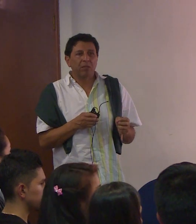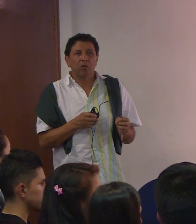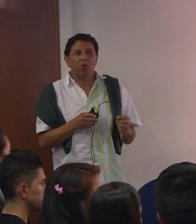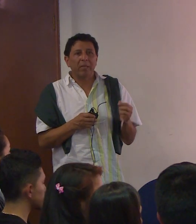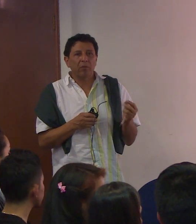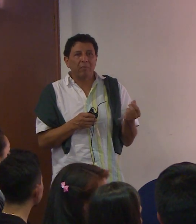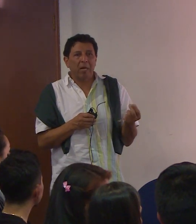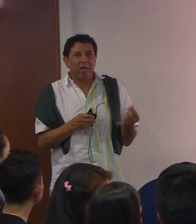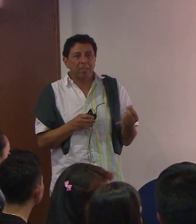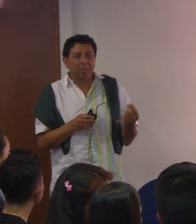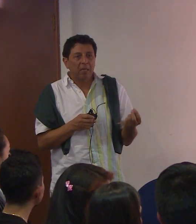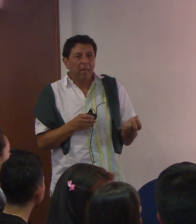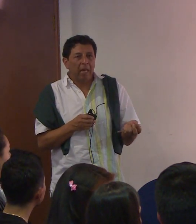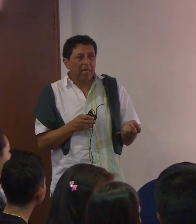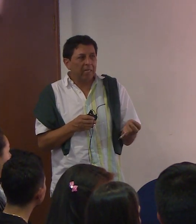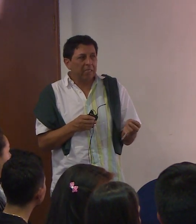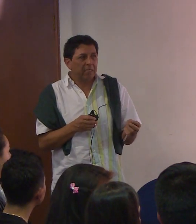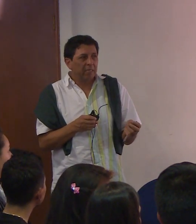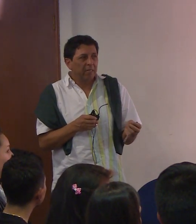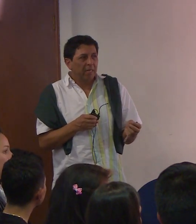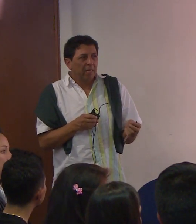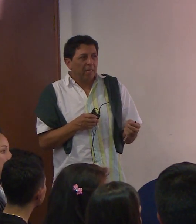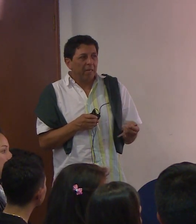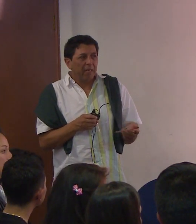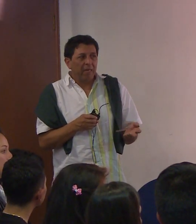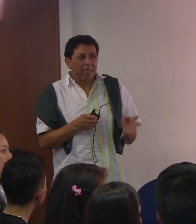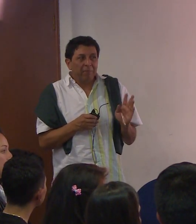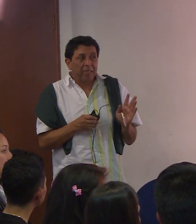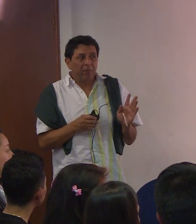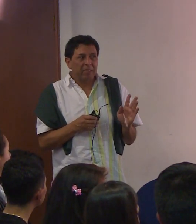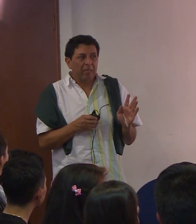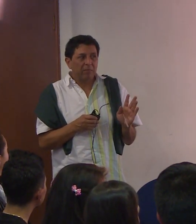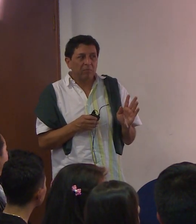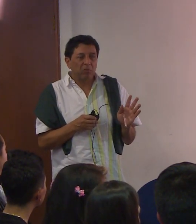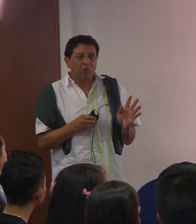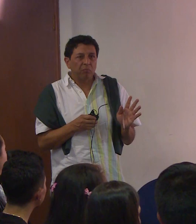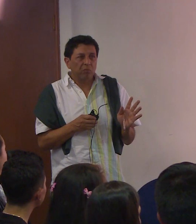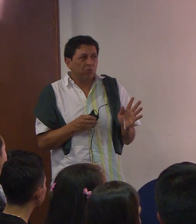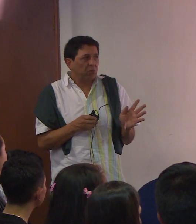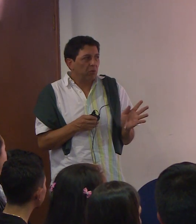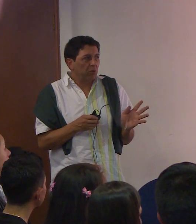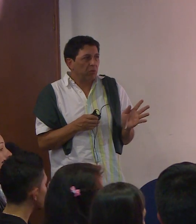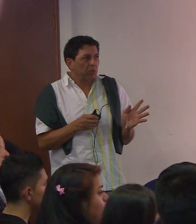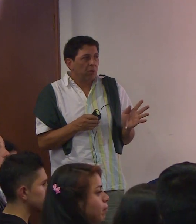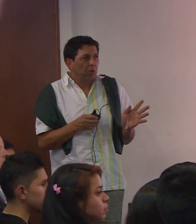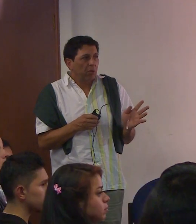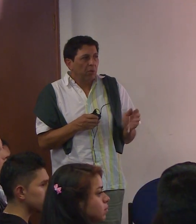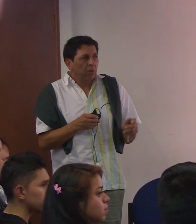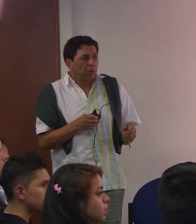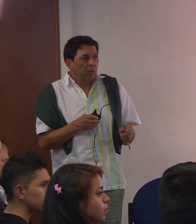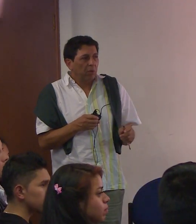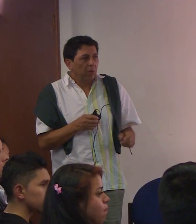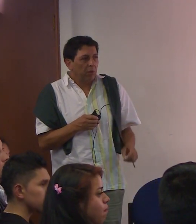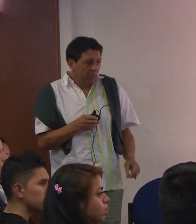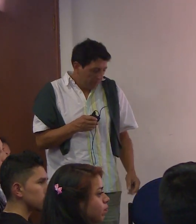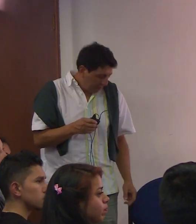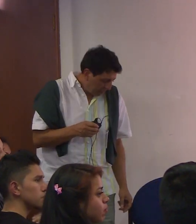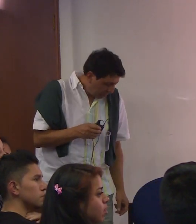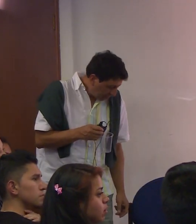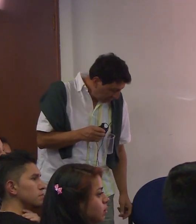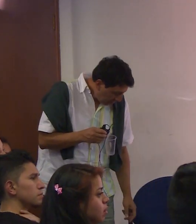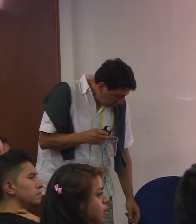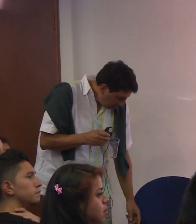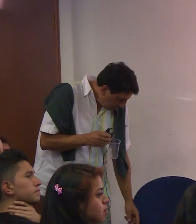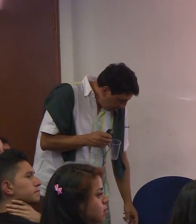más difícil porque son documentos más en gris, ese es más difícil. No. ¿Tienen acceso, pues,